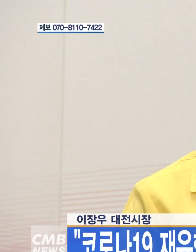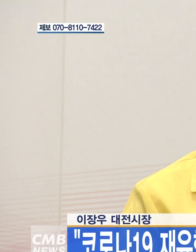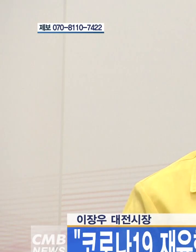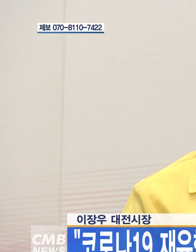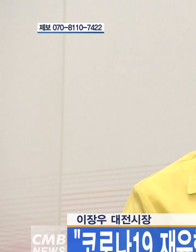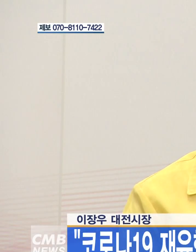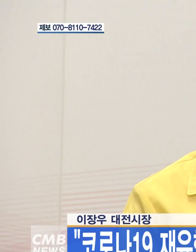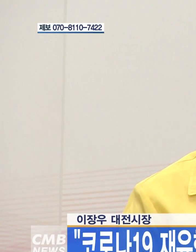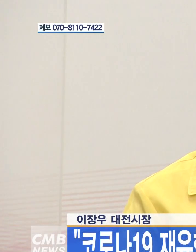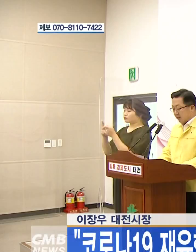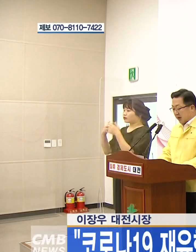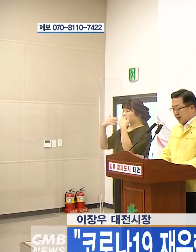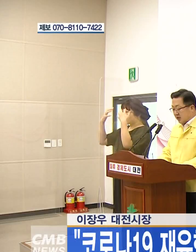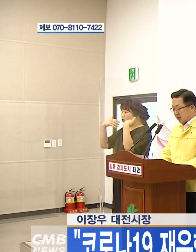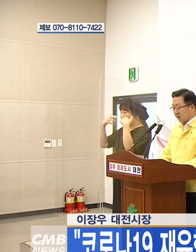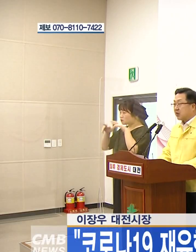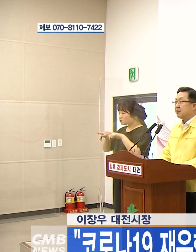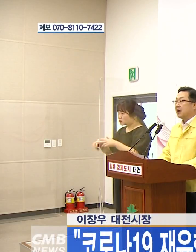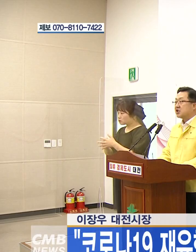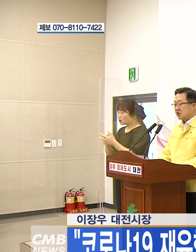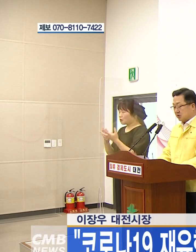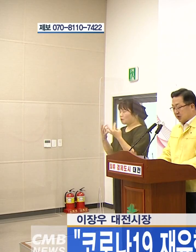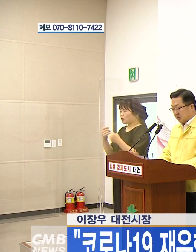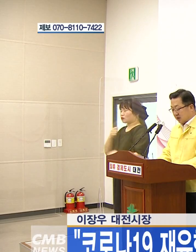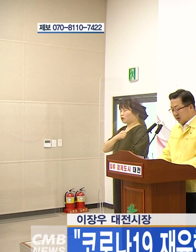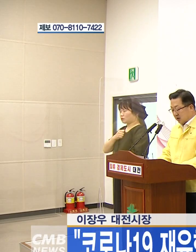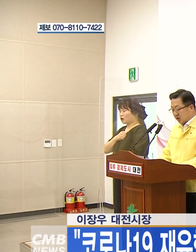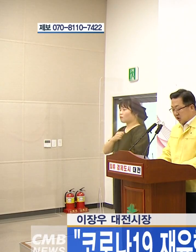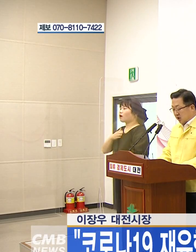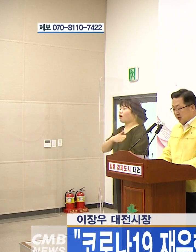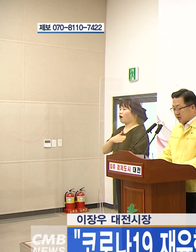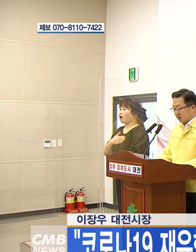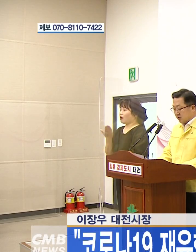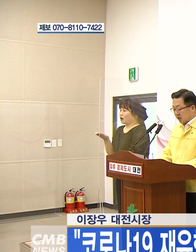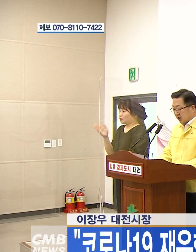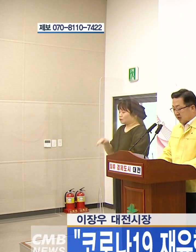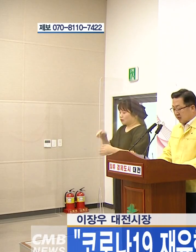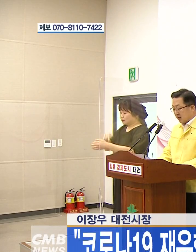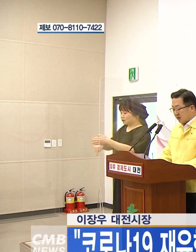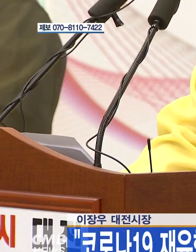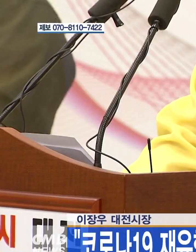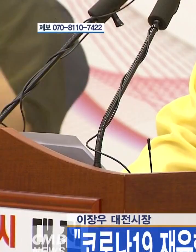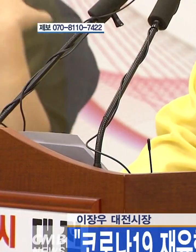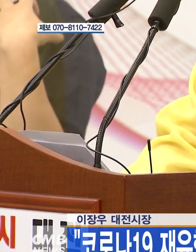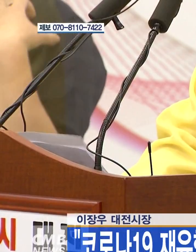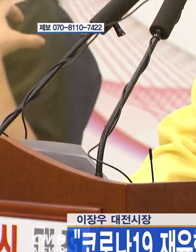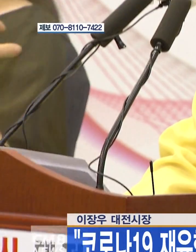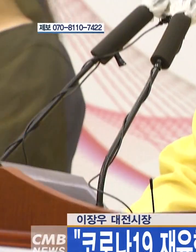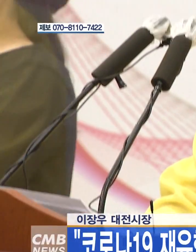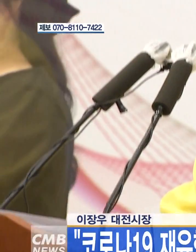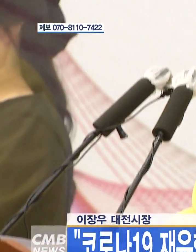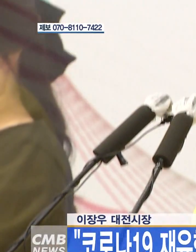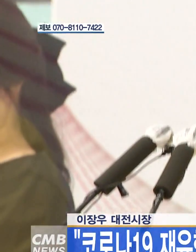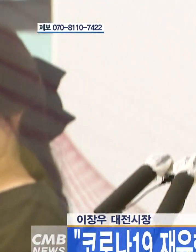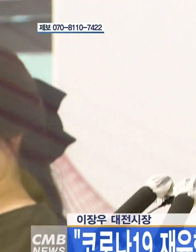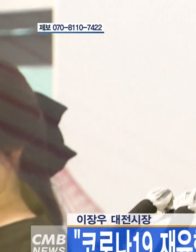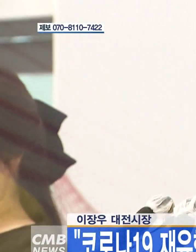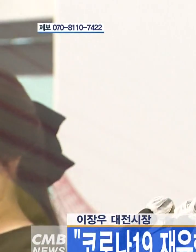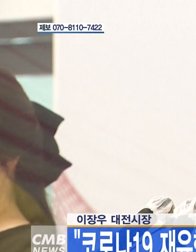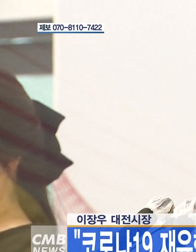방지를 위해 방역과 의료 대응을 강화한다고 밝혔습니다. 우선 전국에서 네 번째로